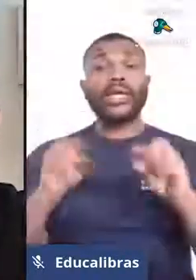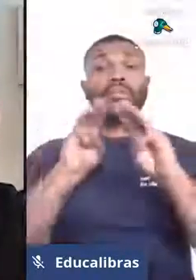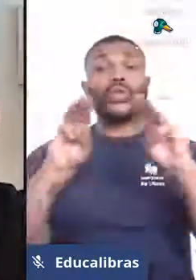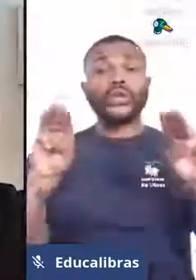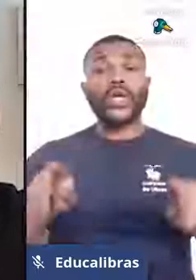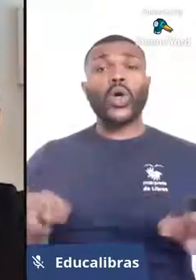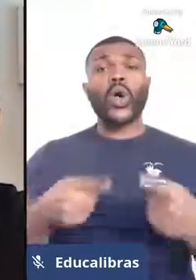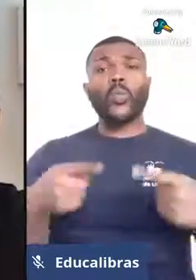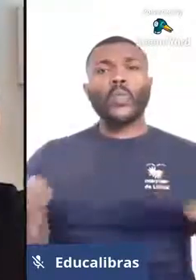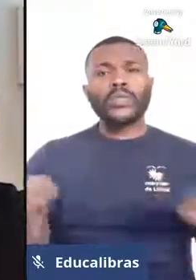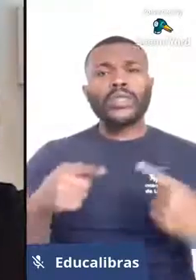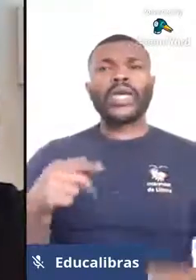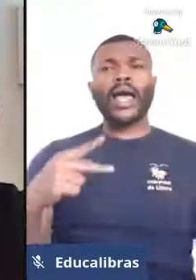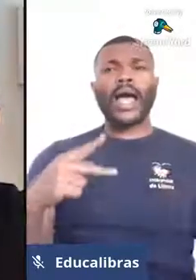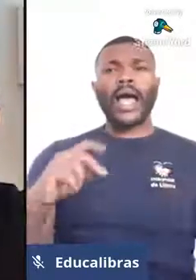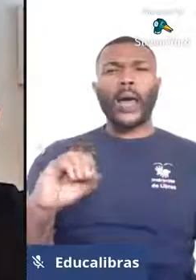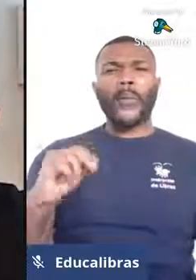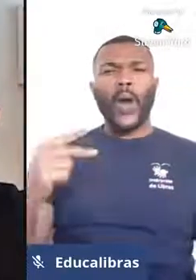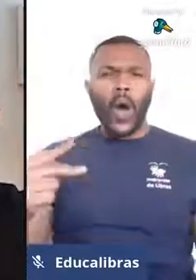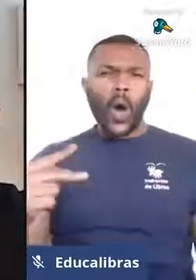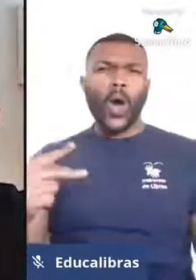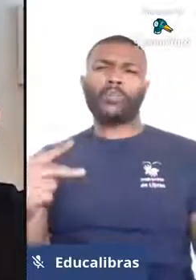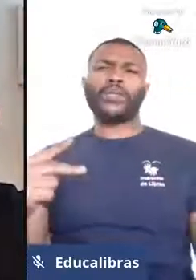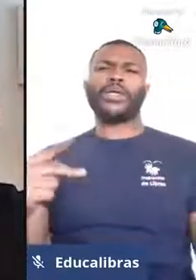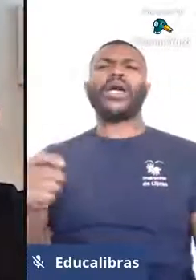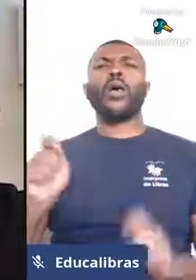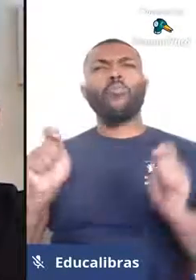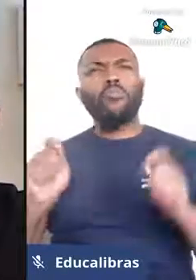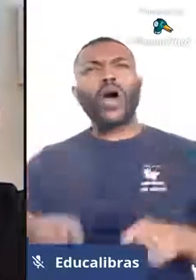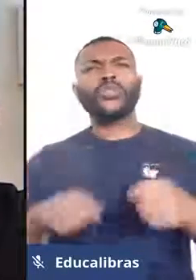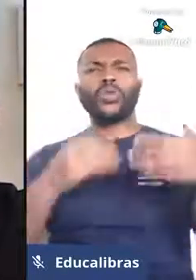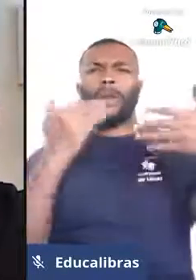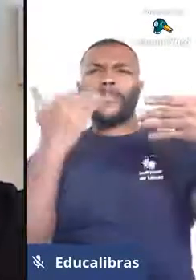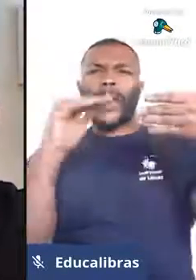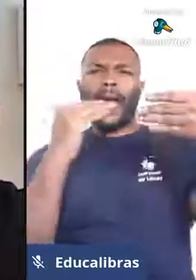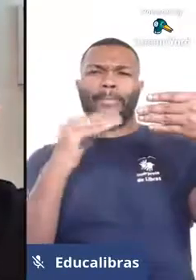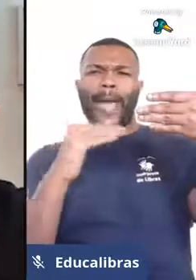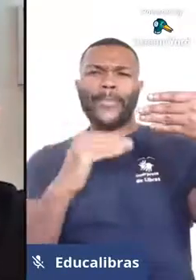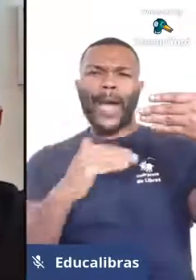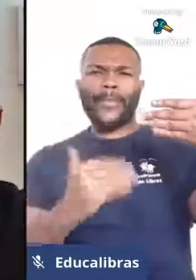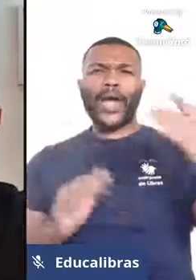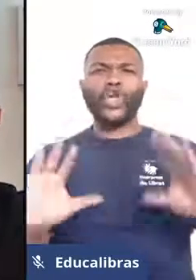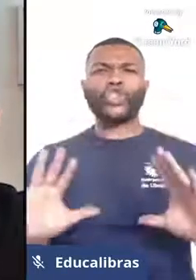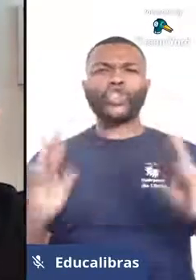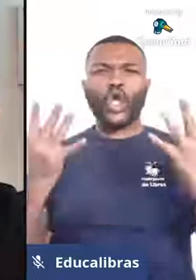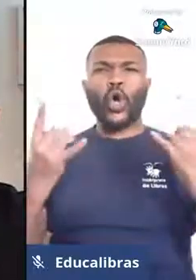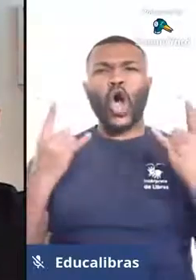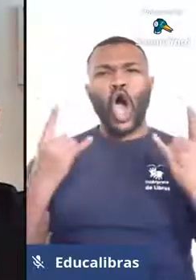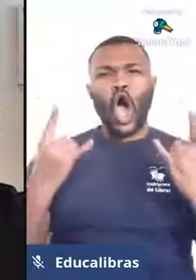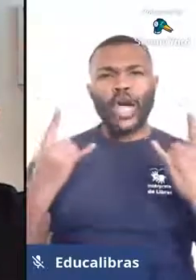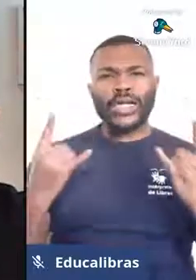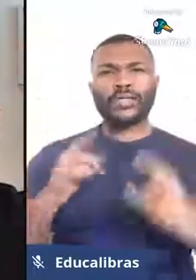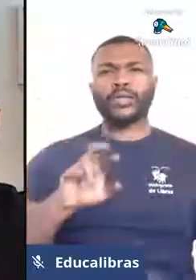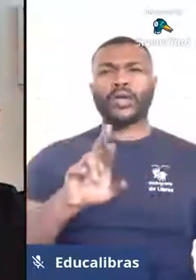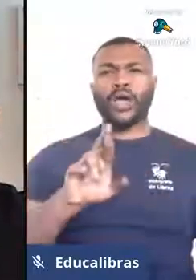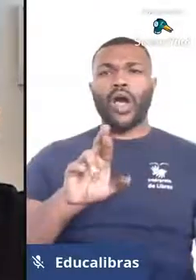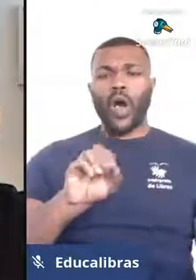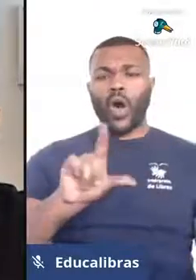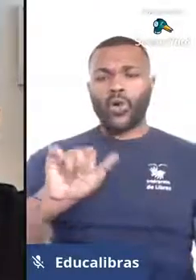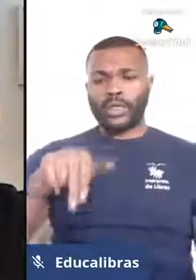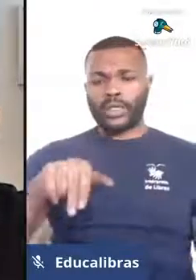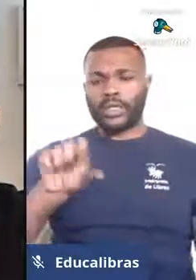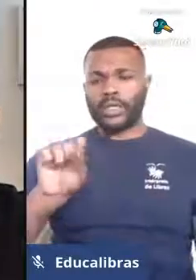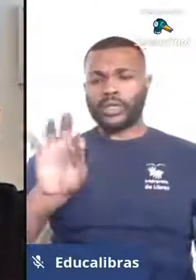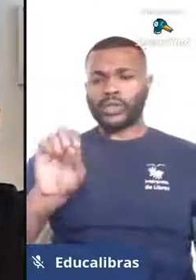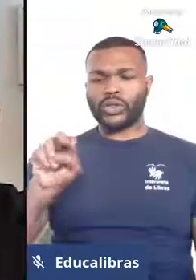Um dia eu posso fazer uma lista dos meus shows aí, de Rolling Stones a a Ed Mota, de Gal Costa,